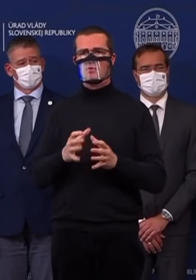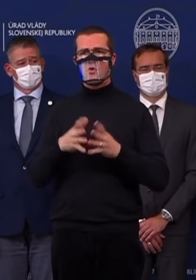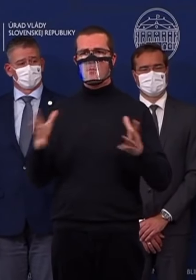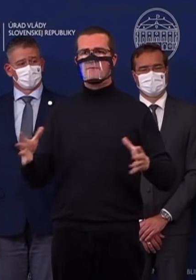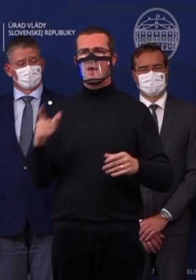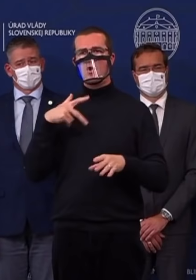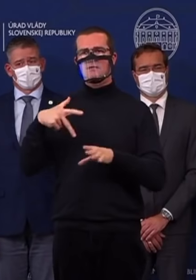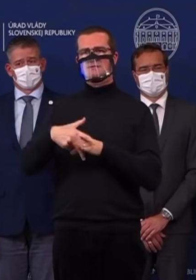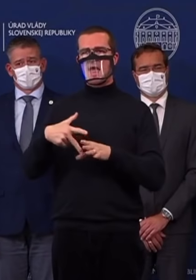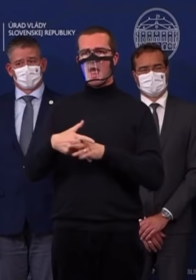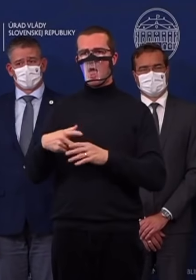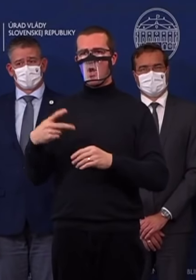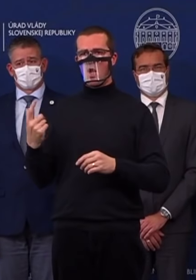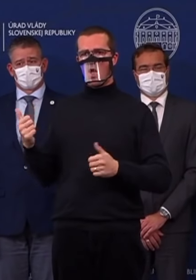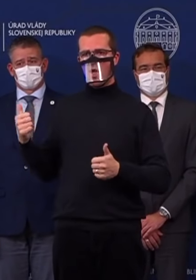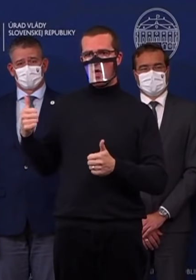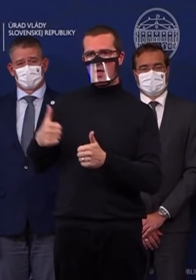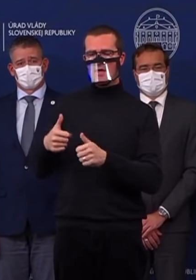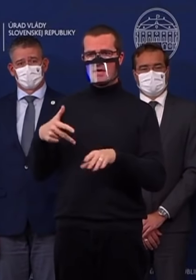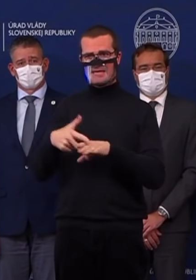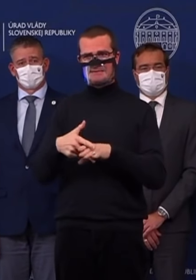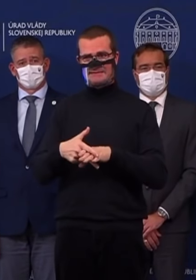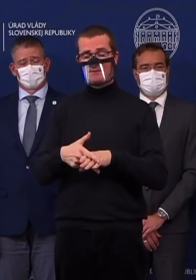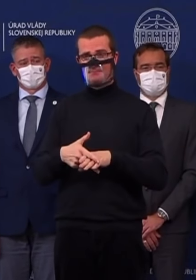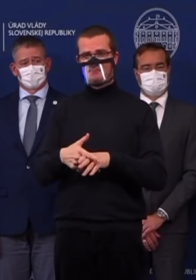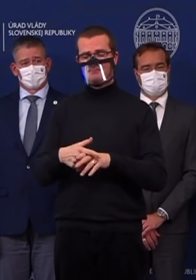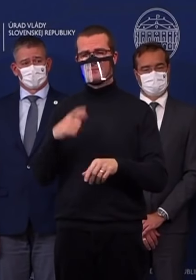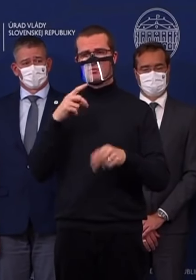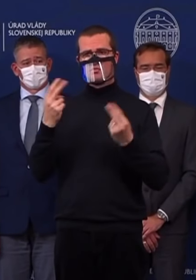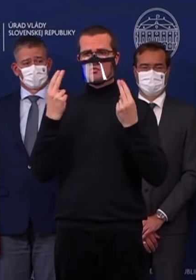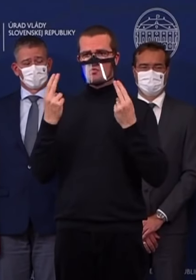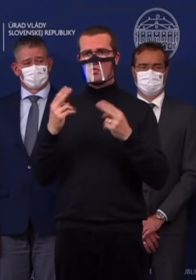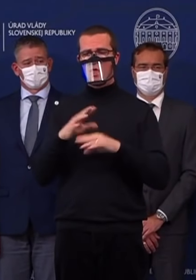zálohu. Takisto je veľmi dôležité, aby sme